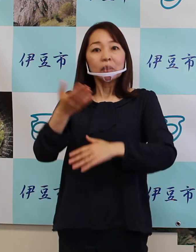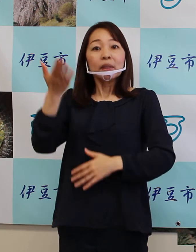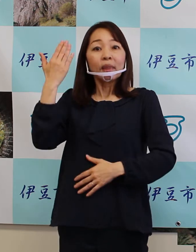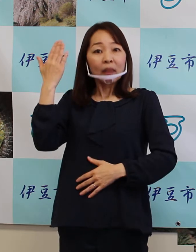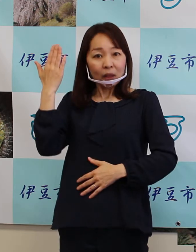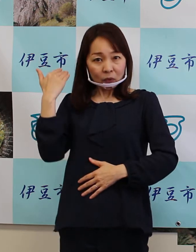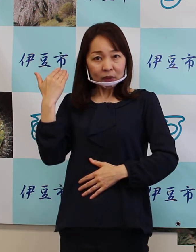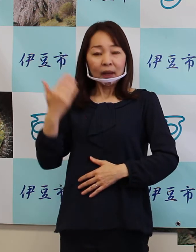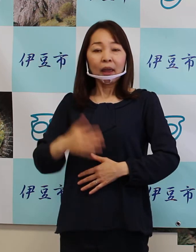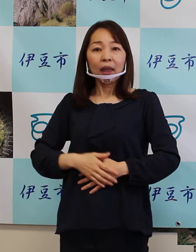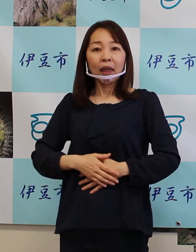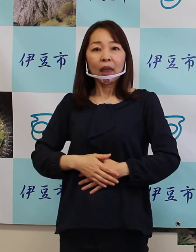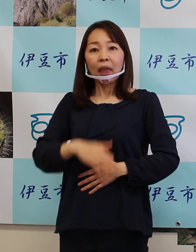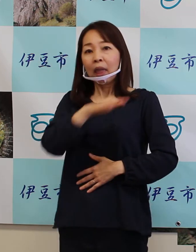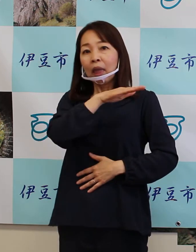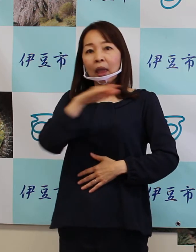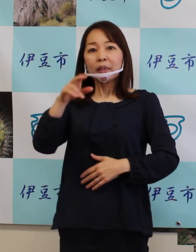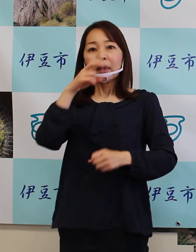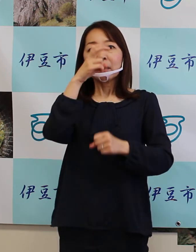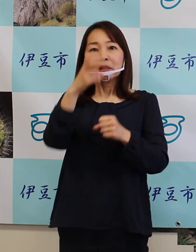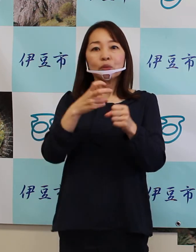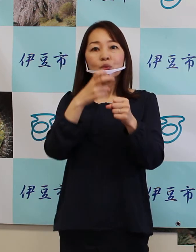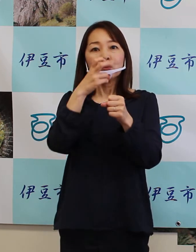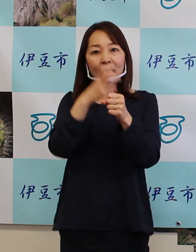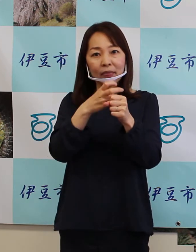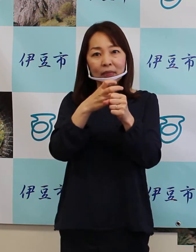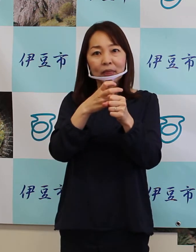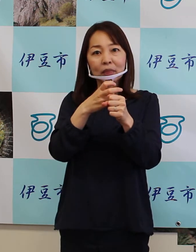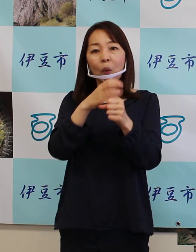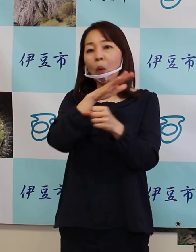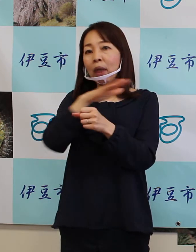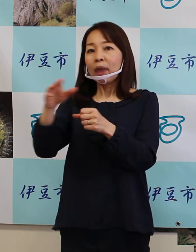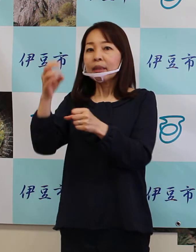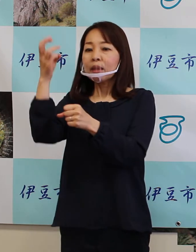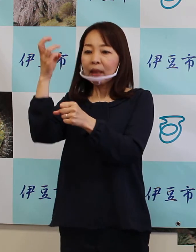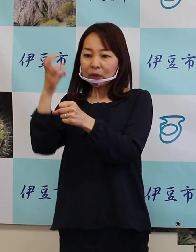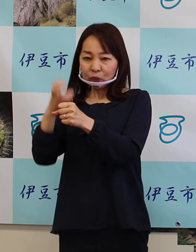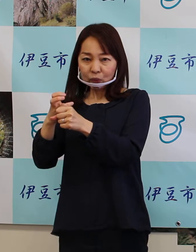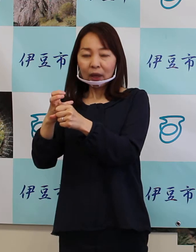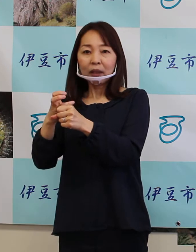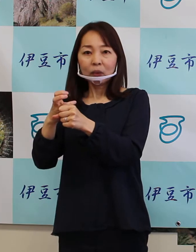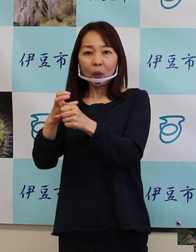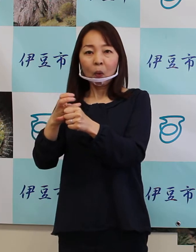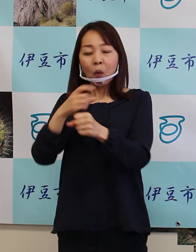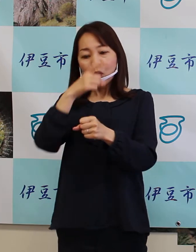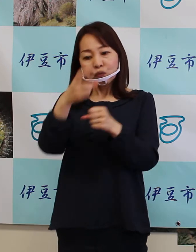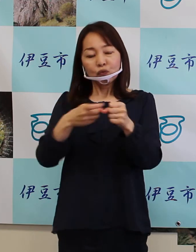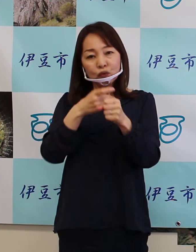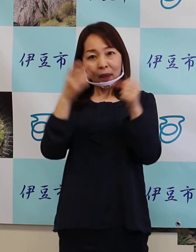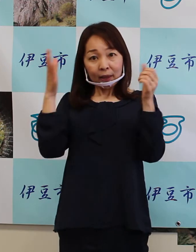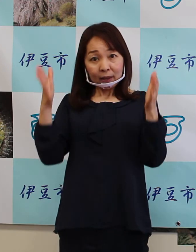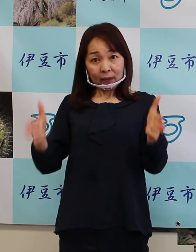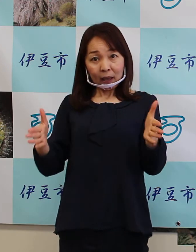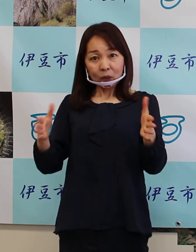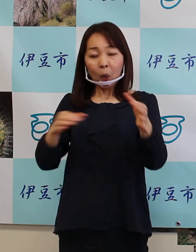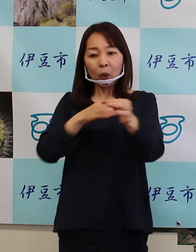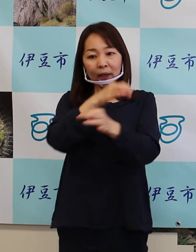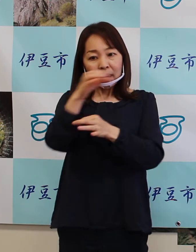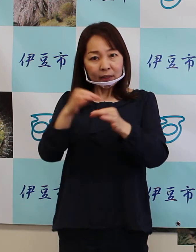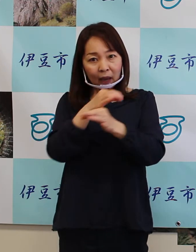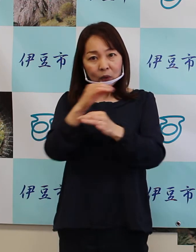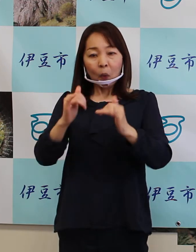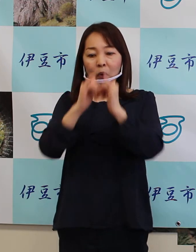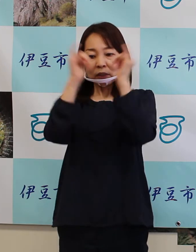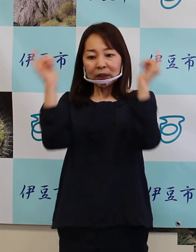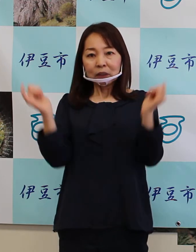、平成20年と平成30年の10年間の経済と人口